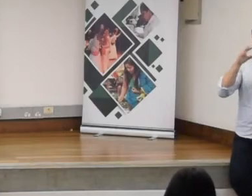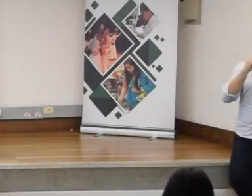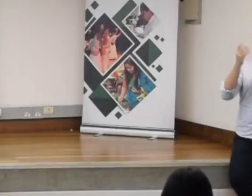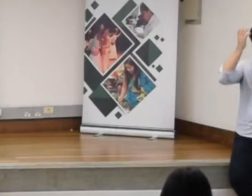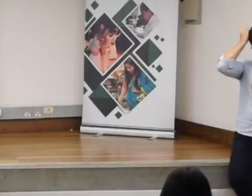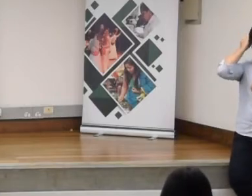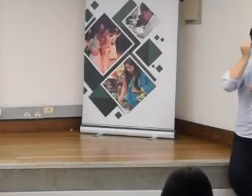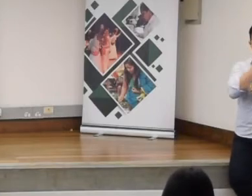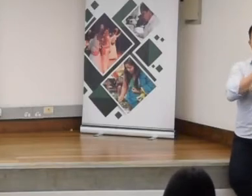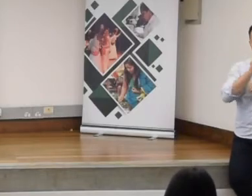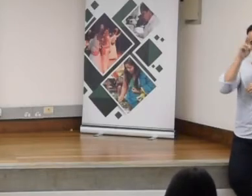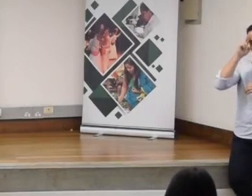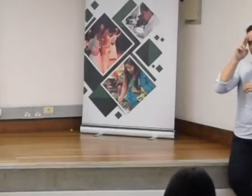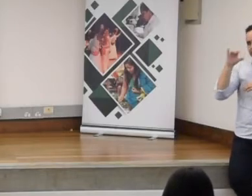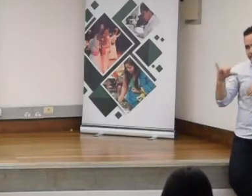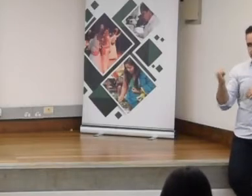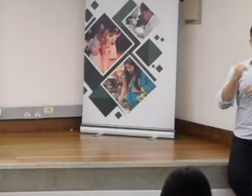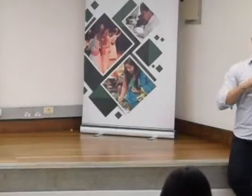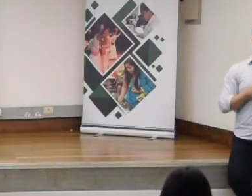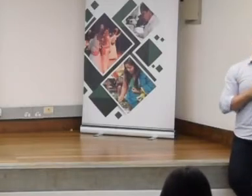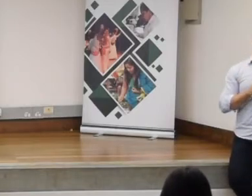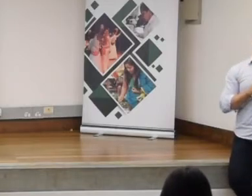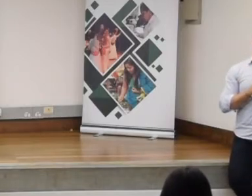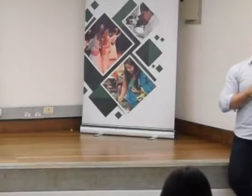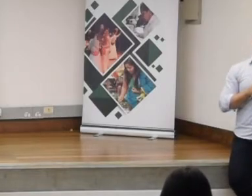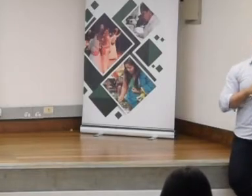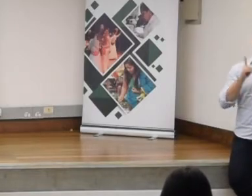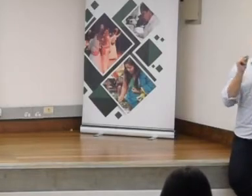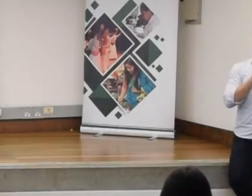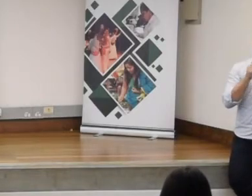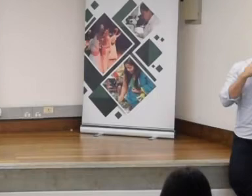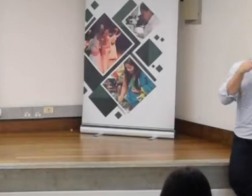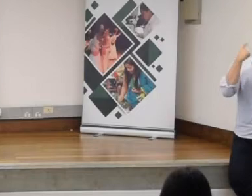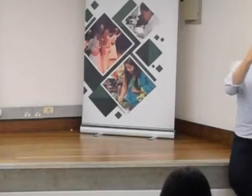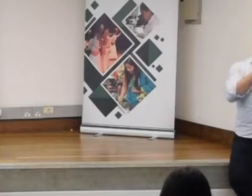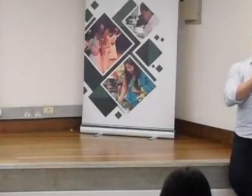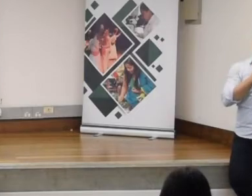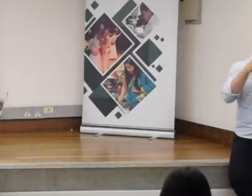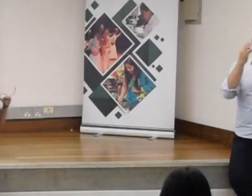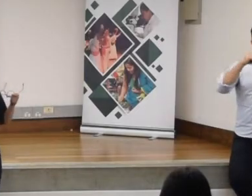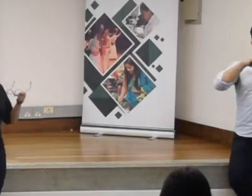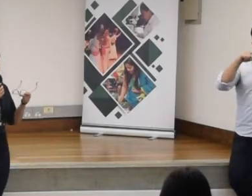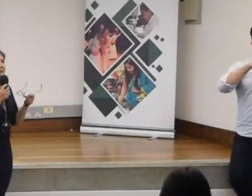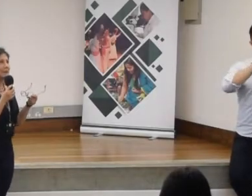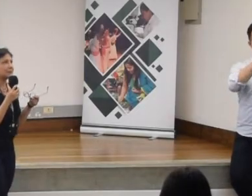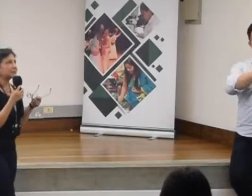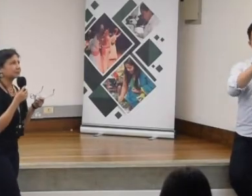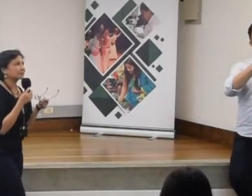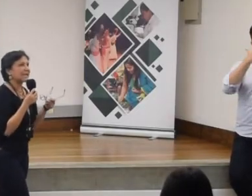igual administrativamente en la academia siempre tenemos que hacer